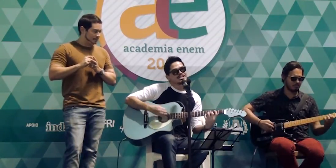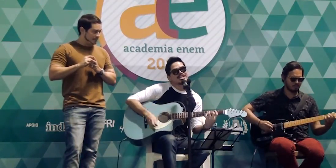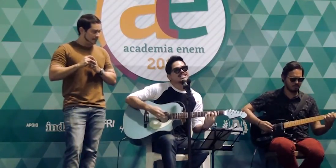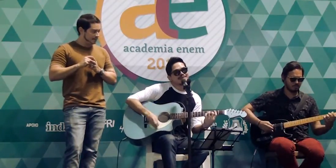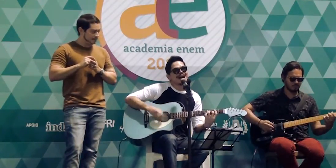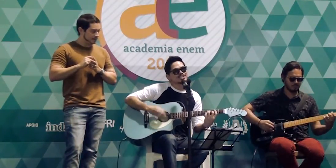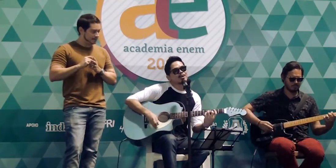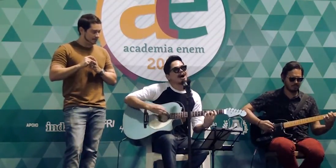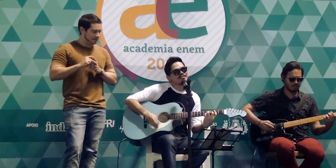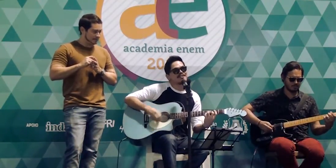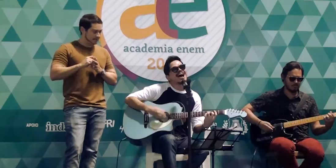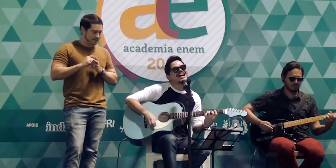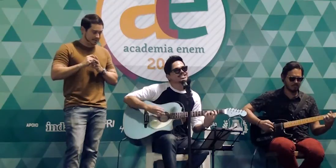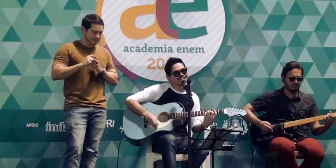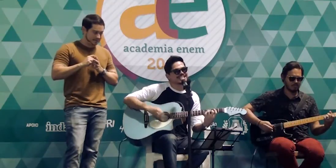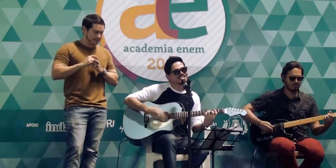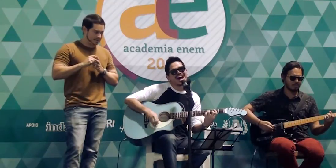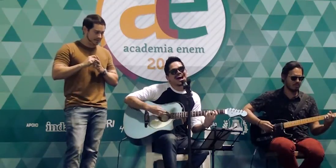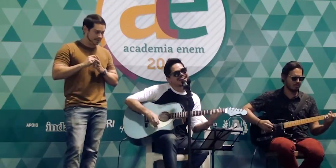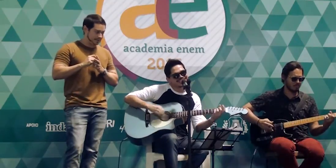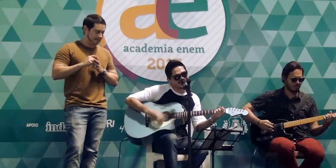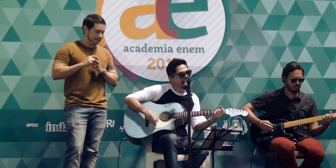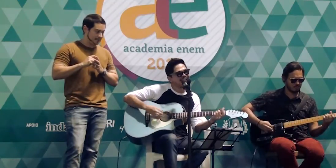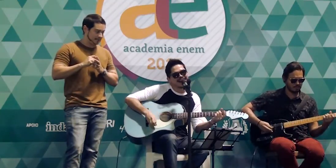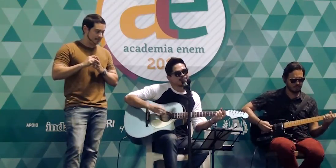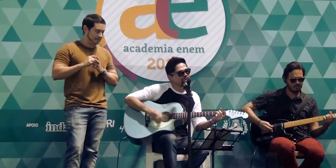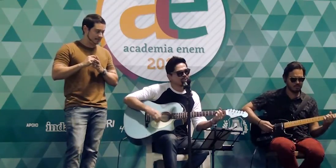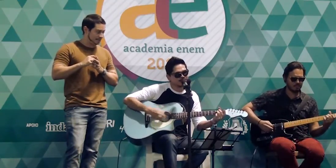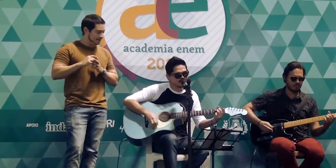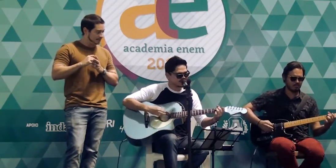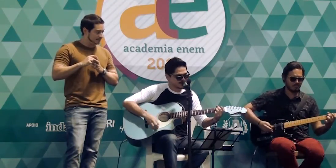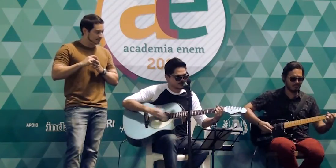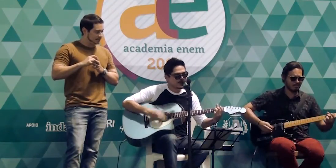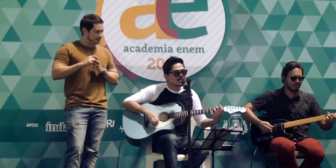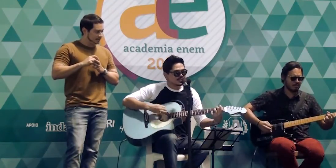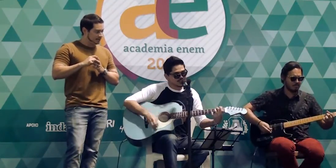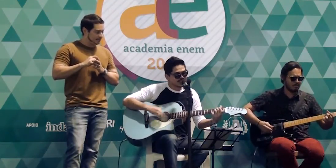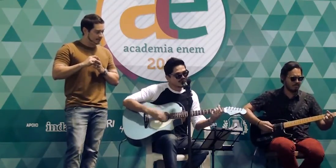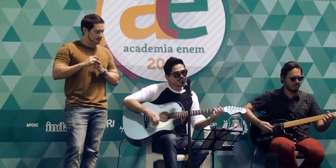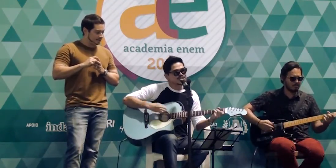e me diz mais uma vez que já estamos